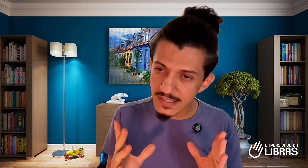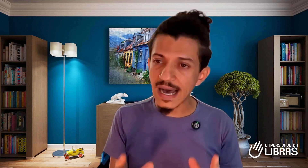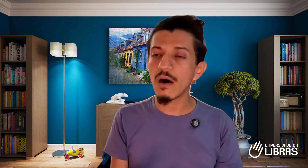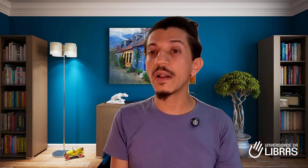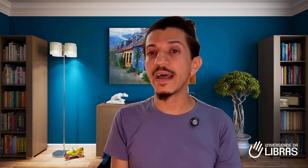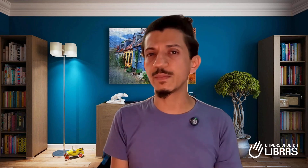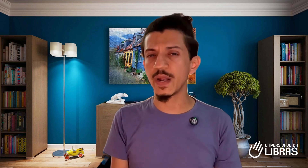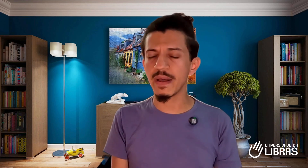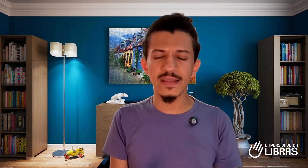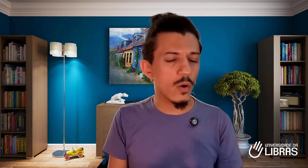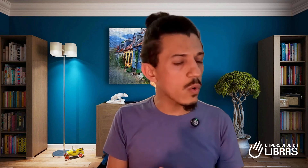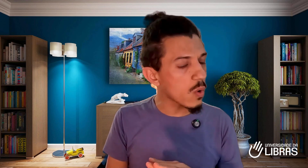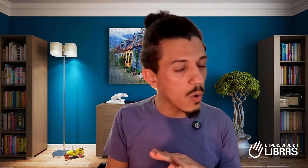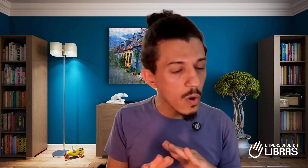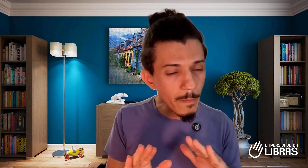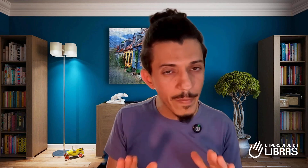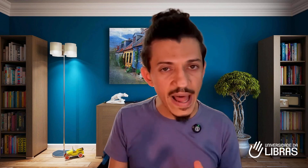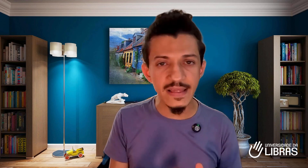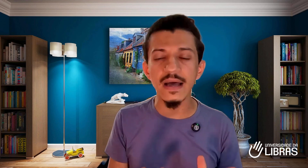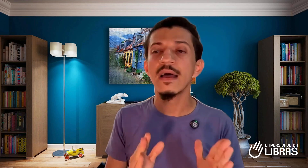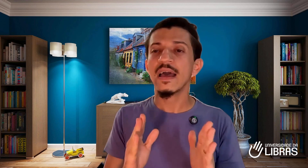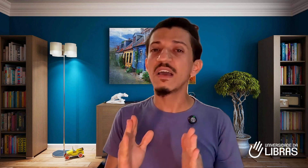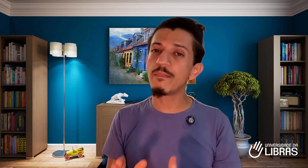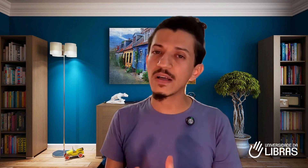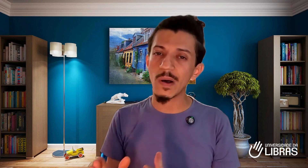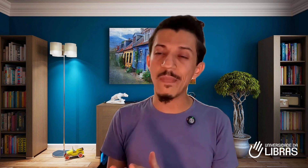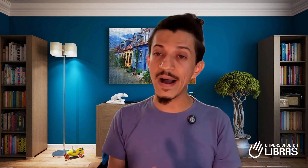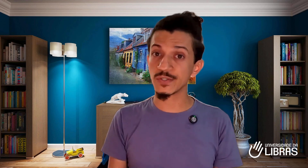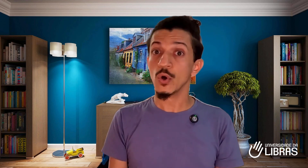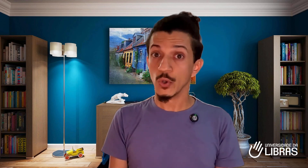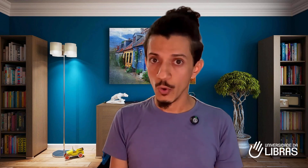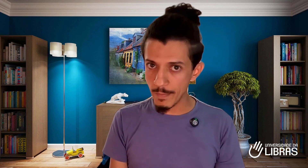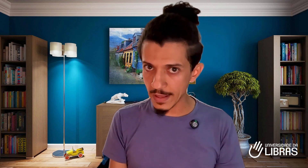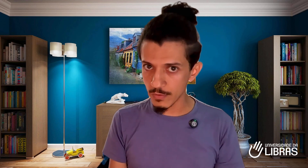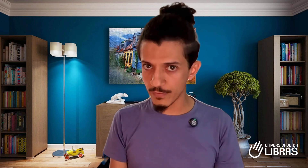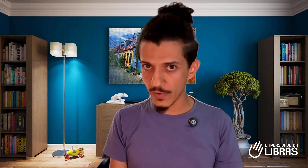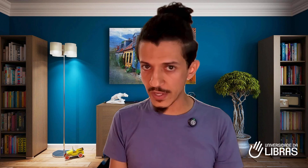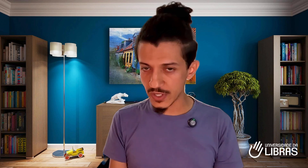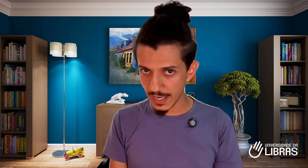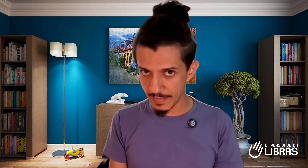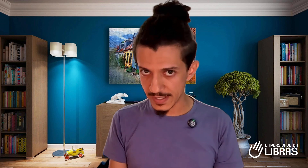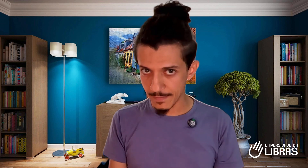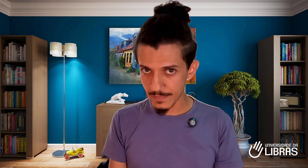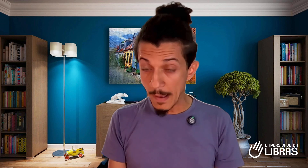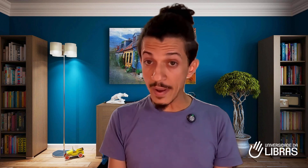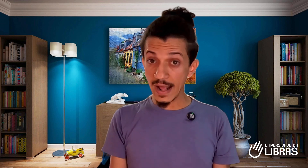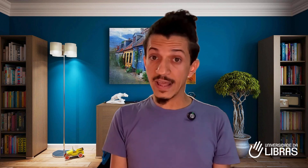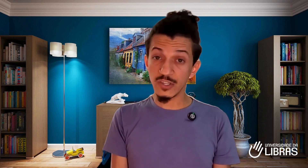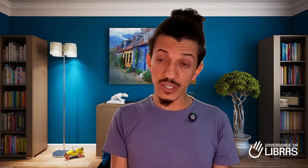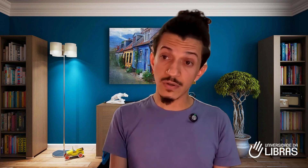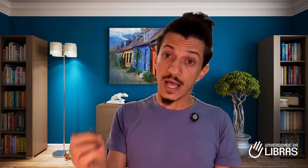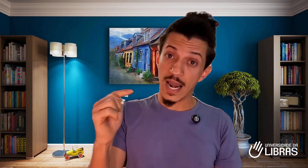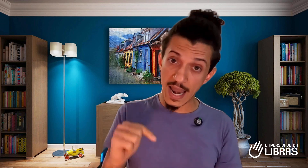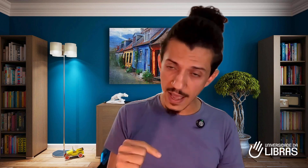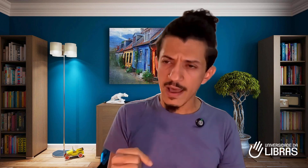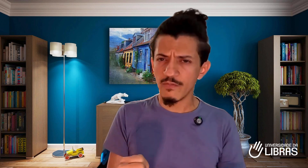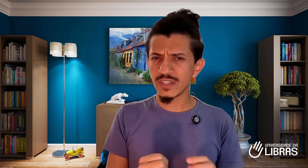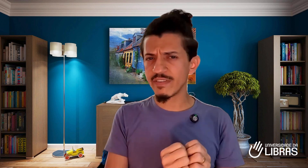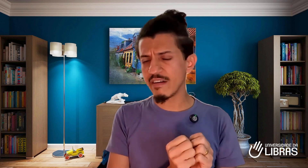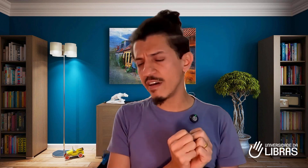aula experimental completa e passo a passo do método Fluente em Libras. Para além disso, lá você vai ver vídeos